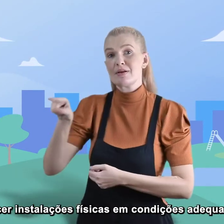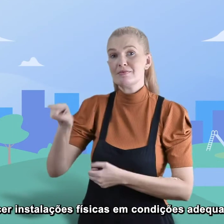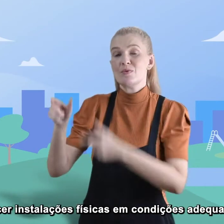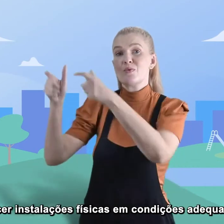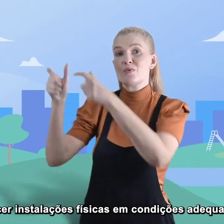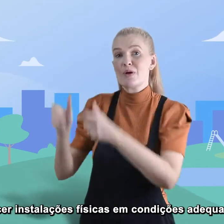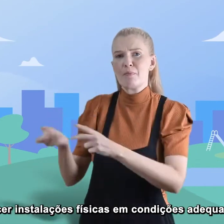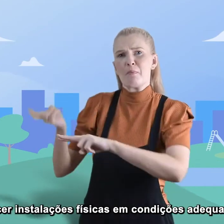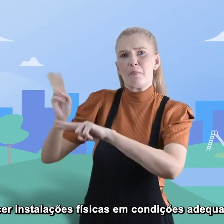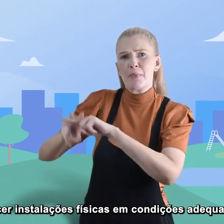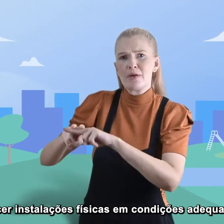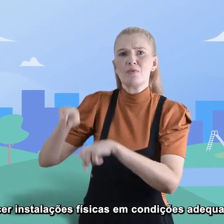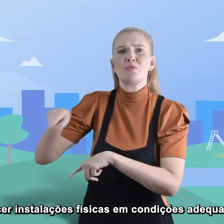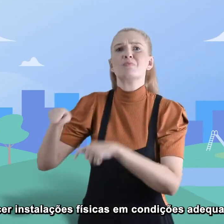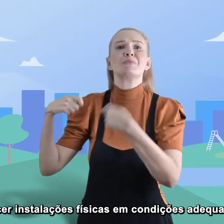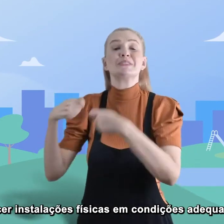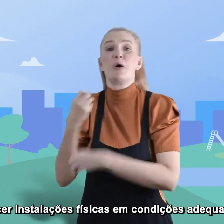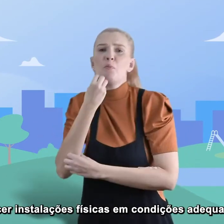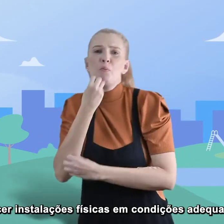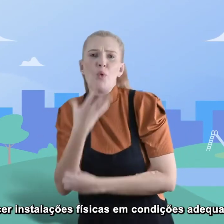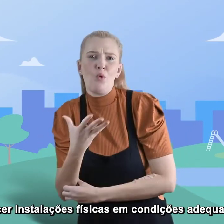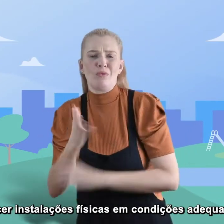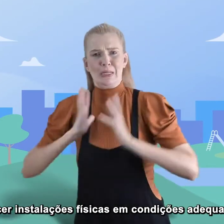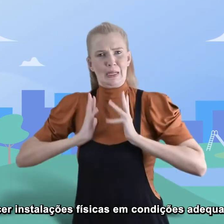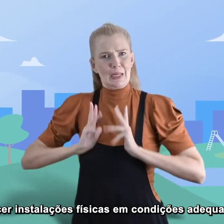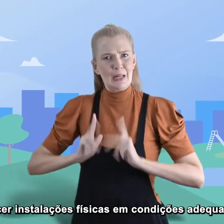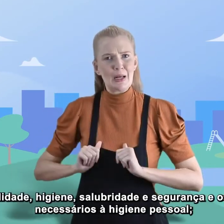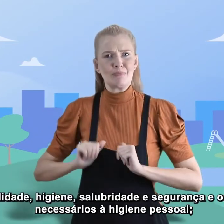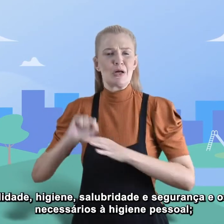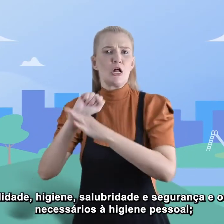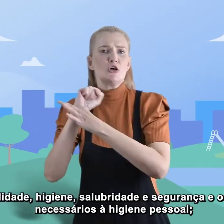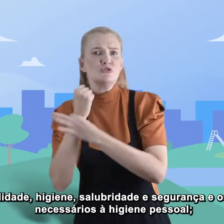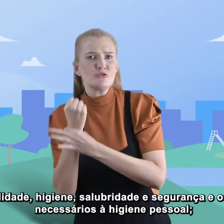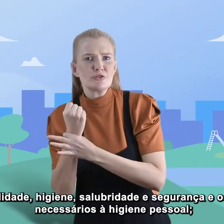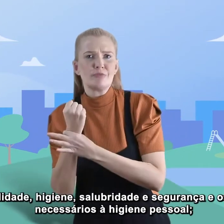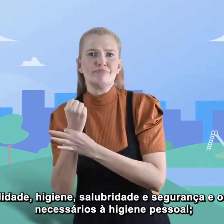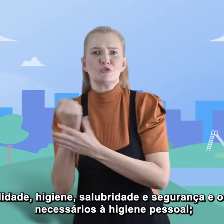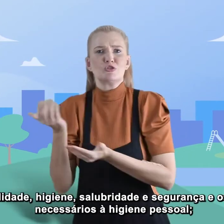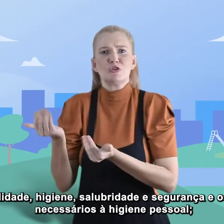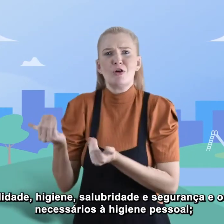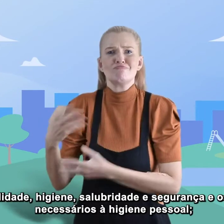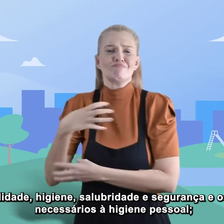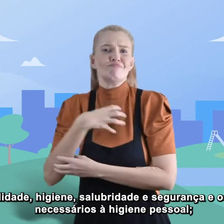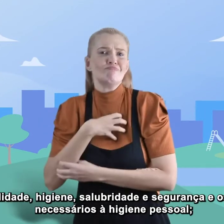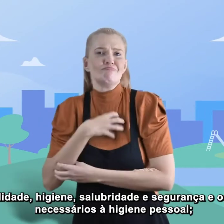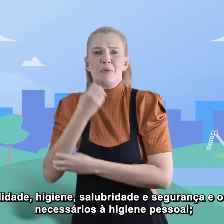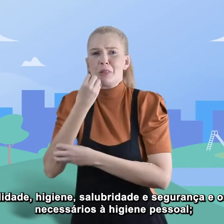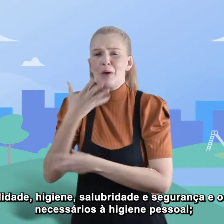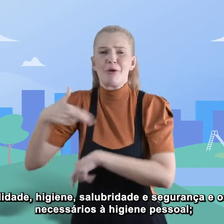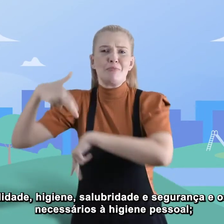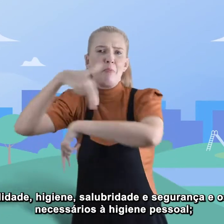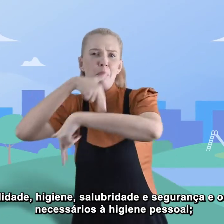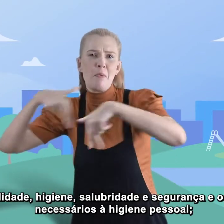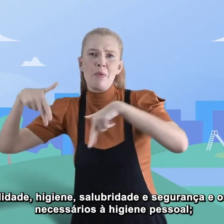Oferecer instalações físicas em condições adequadas de habitabilidade, higiene, salubridade e